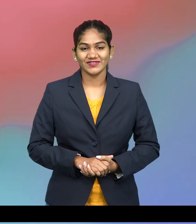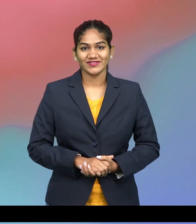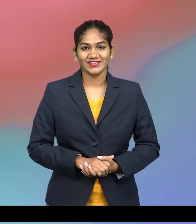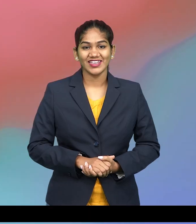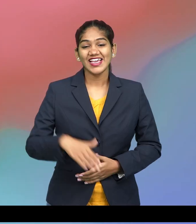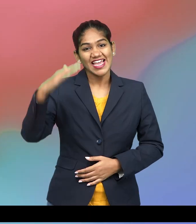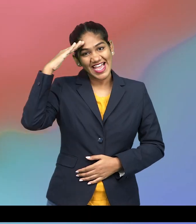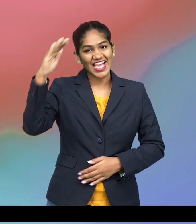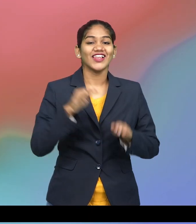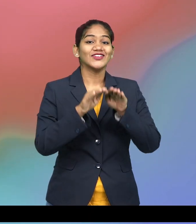ಹಲೋ ಮಕ್ಕಳೇ,